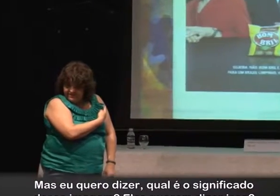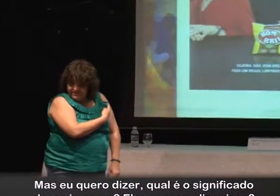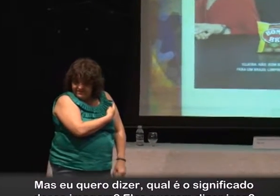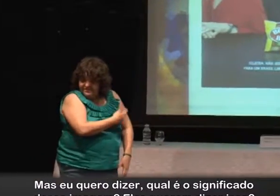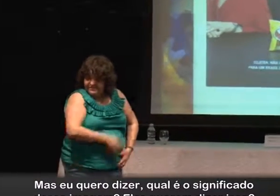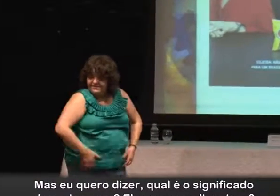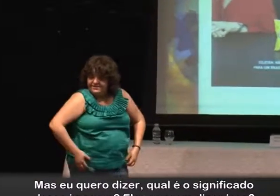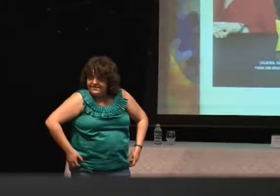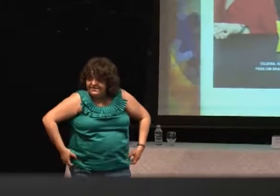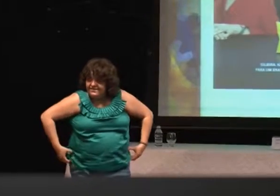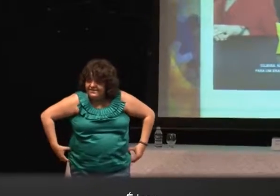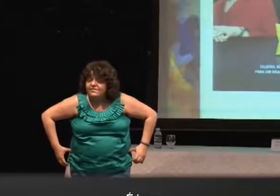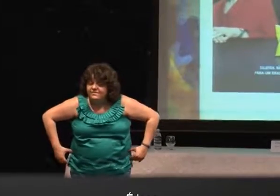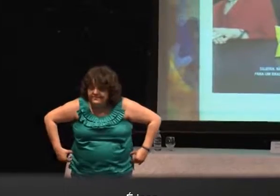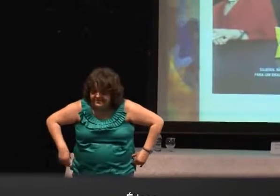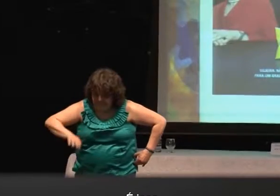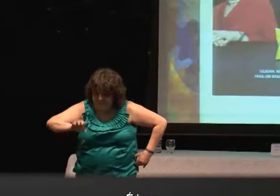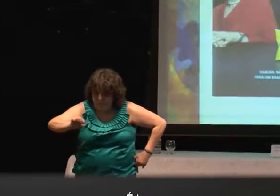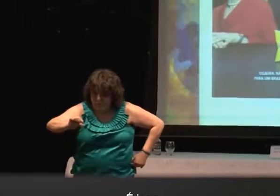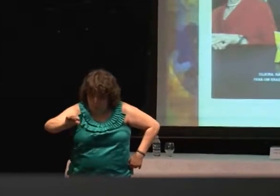isso? É isso?